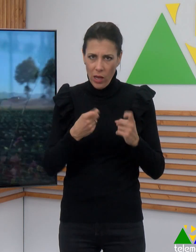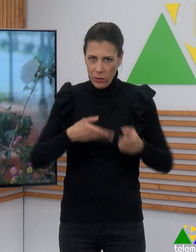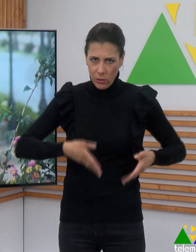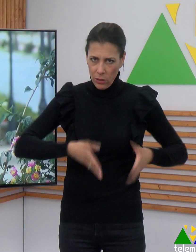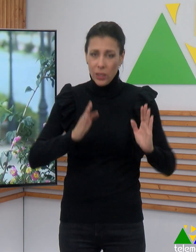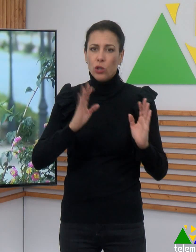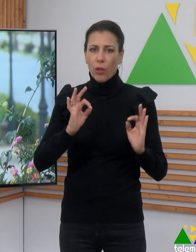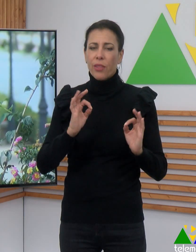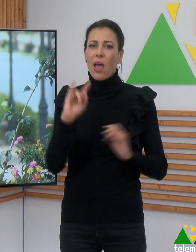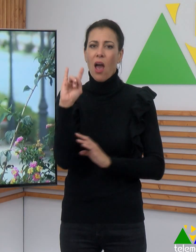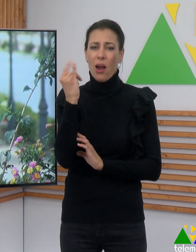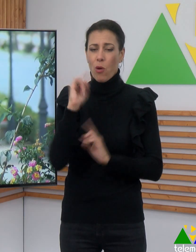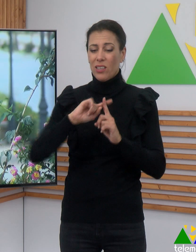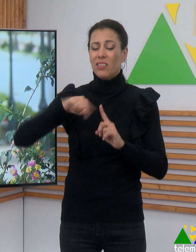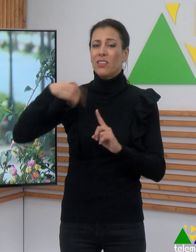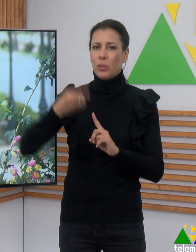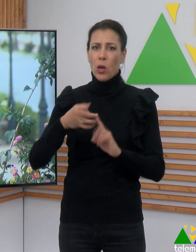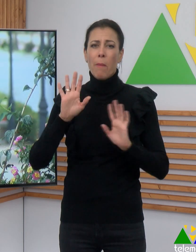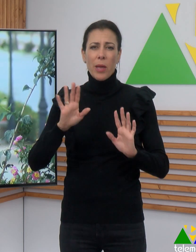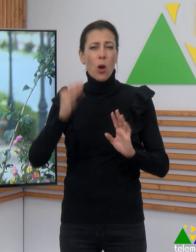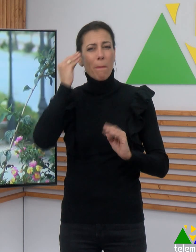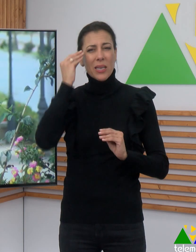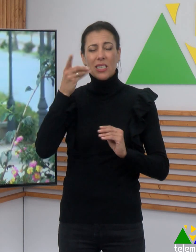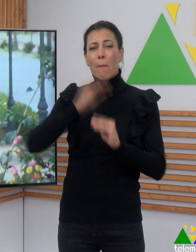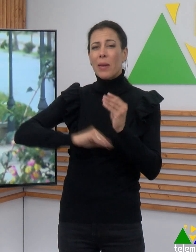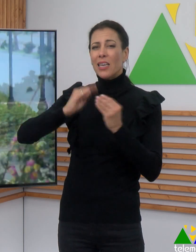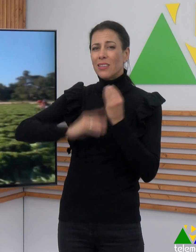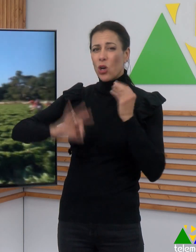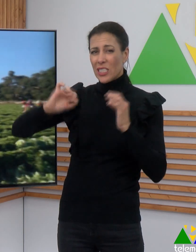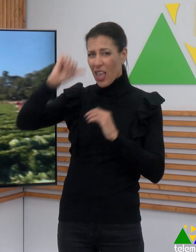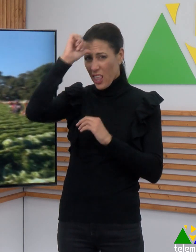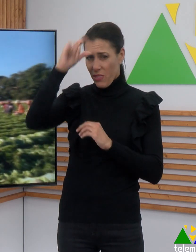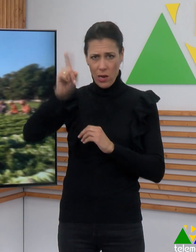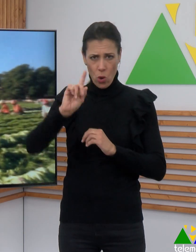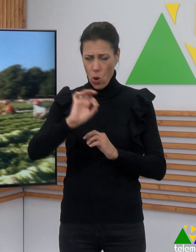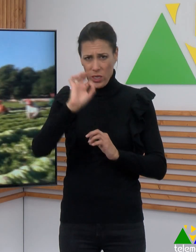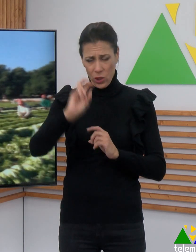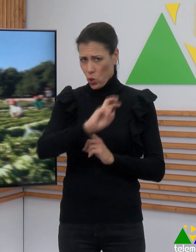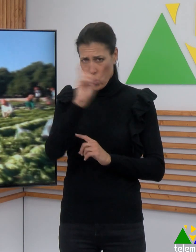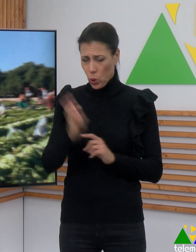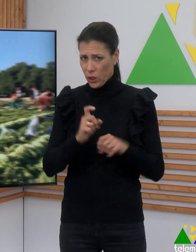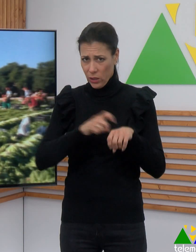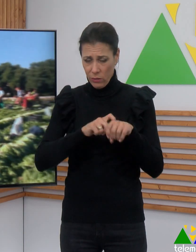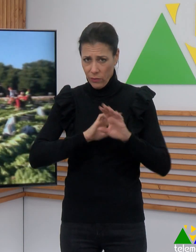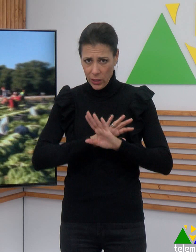se colocan los árboles, que no son plátanos de India, se dice plátanos de India, pero son otra variedad. El caso es que, igual que se hizo en Topaña, ¿no?